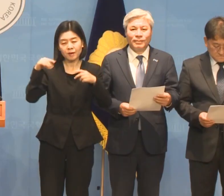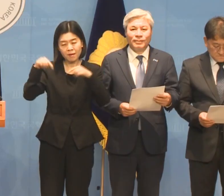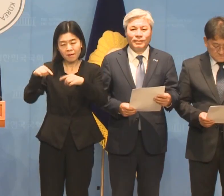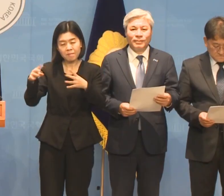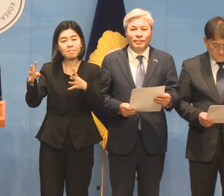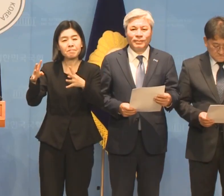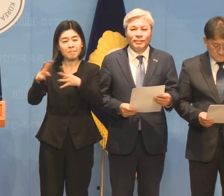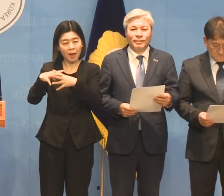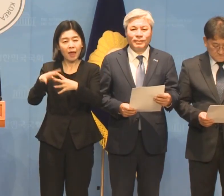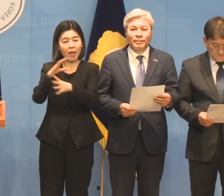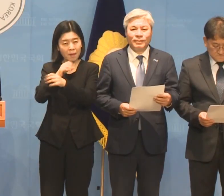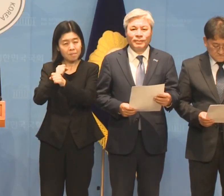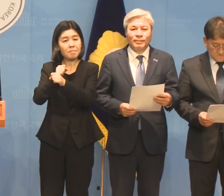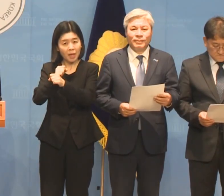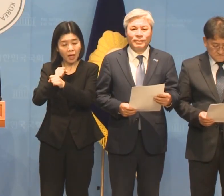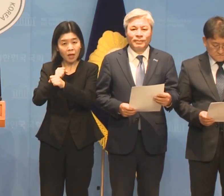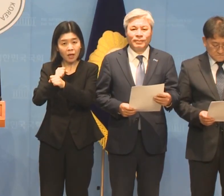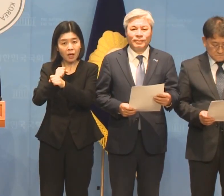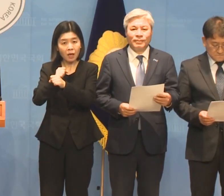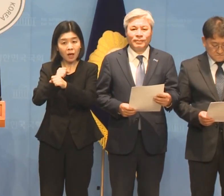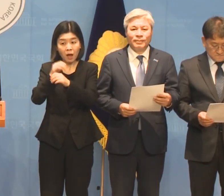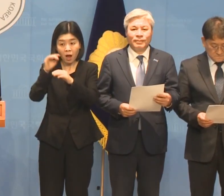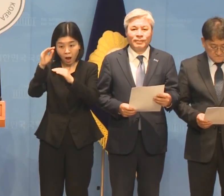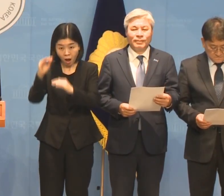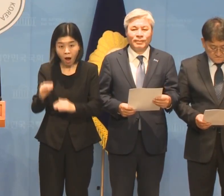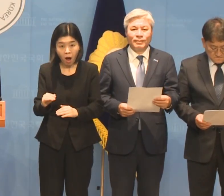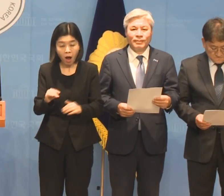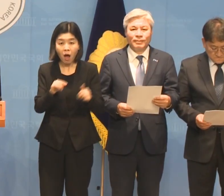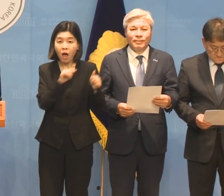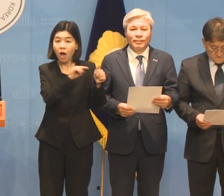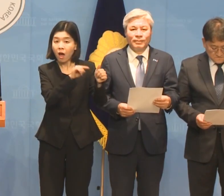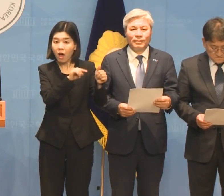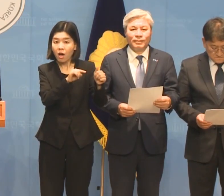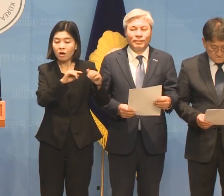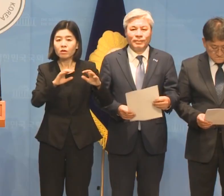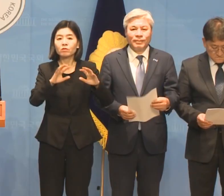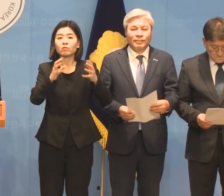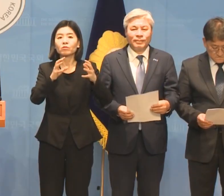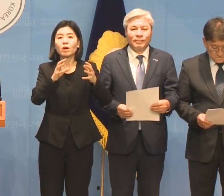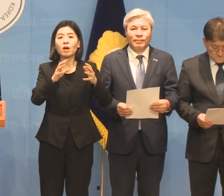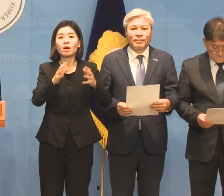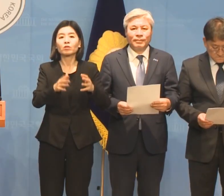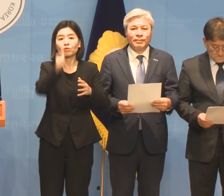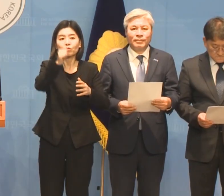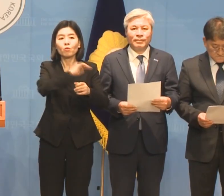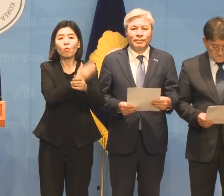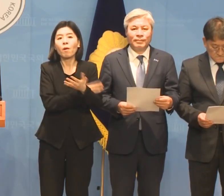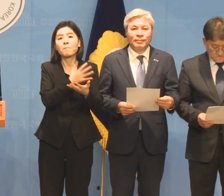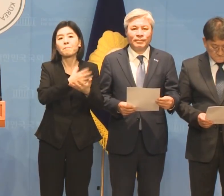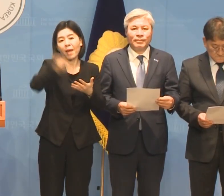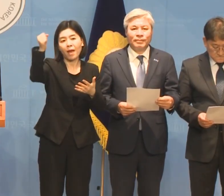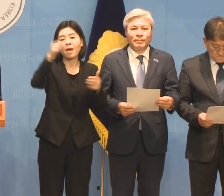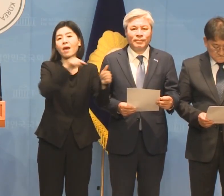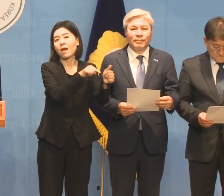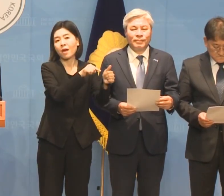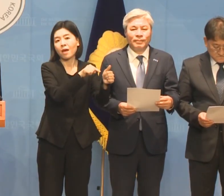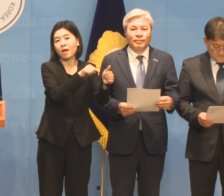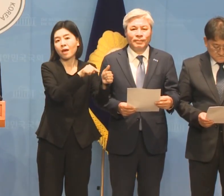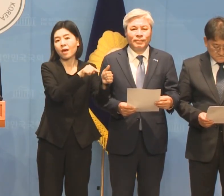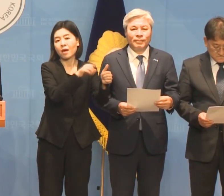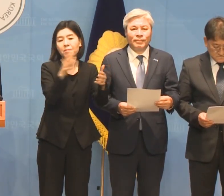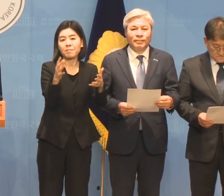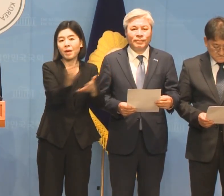주요 사안에 합의하면 이것은 명백한 주권 도용입니다. 멋대로 관인을 찍어서